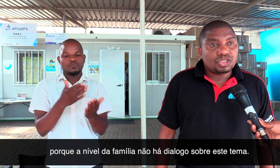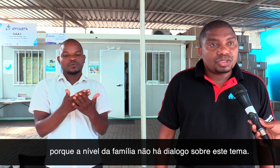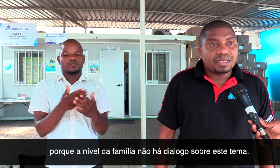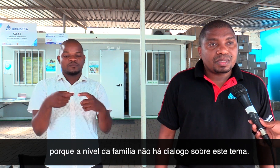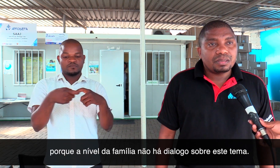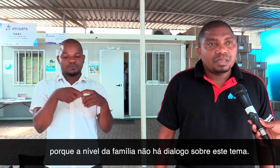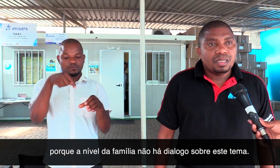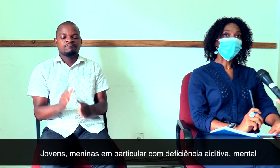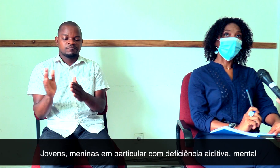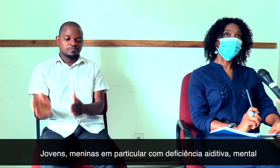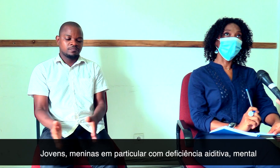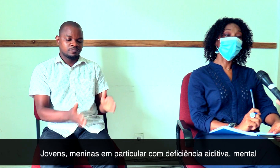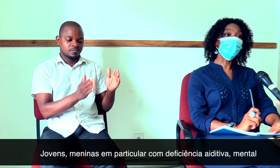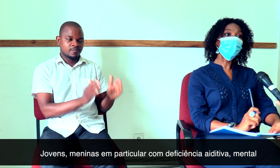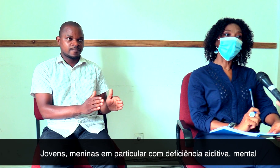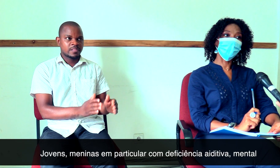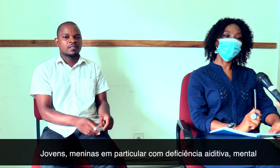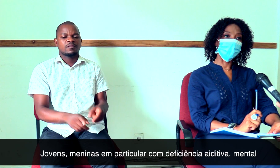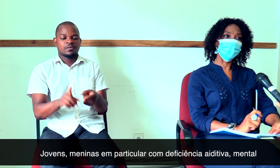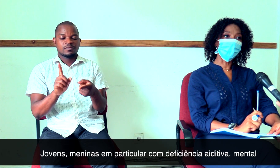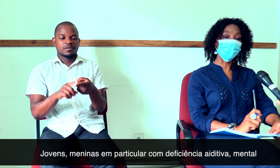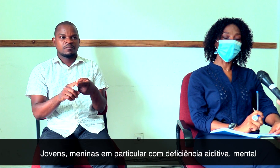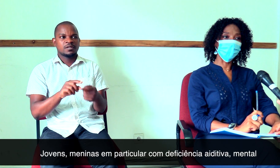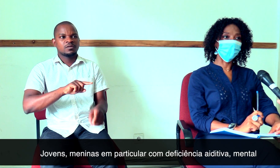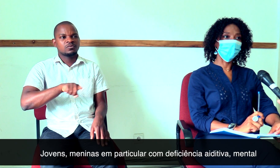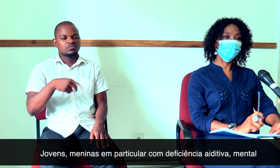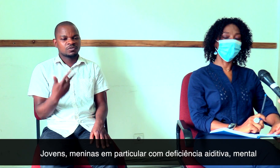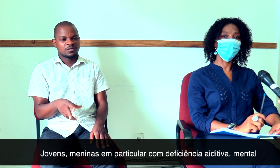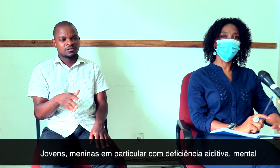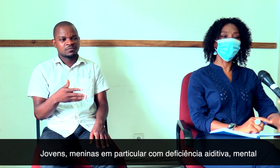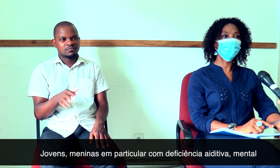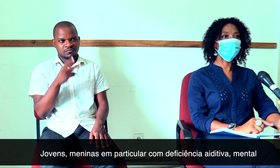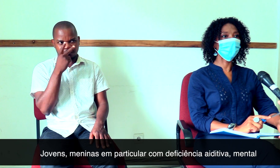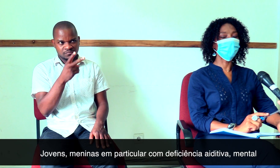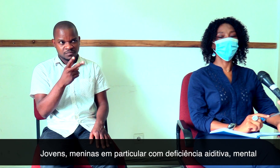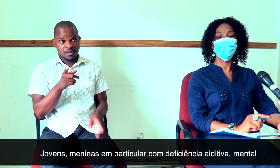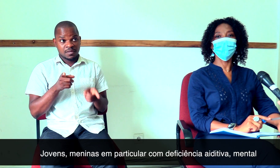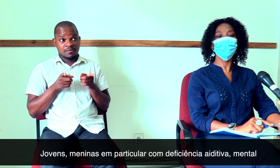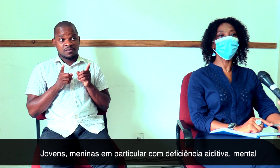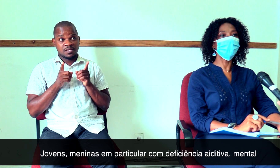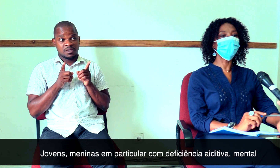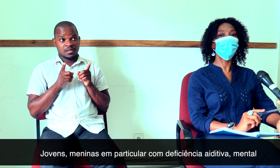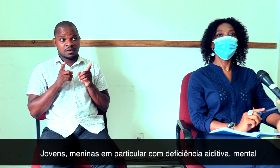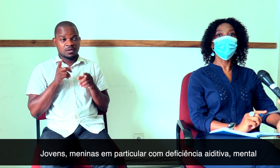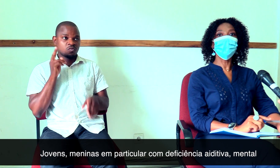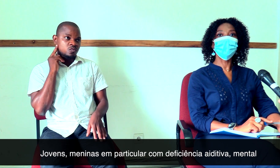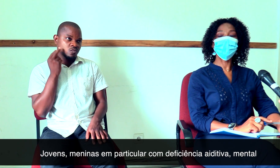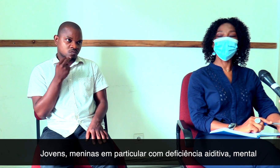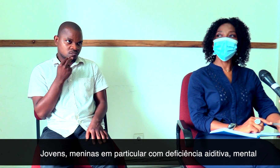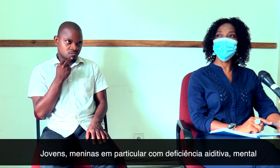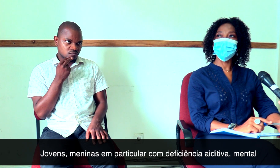sobre estes temas. Jovens com deficiência, meninas particularmente, com deficiência, por exemplo, auditiva,